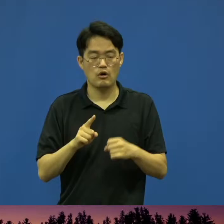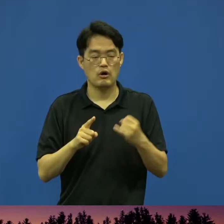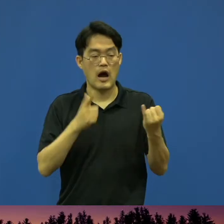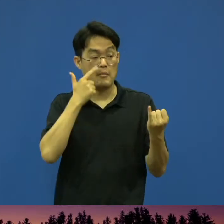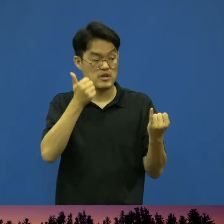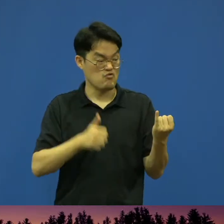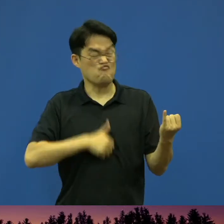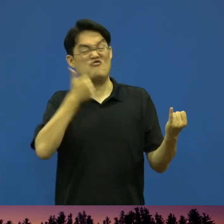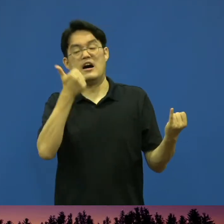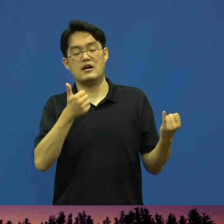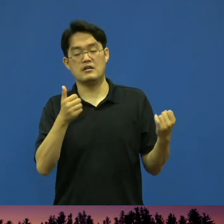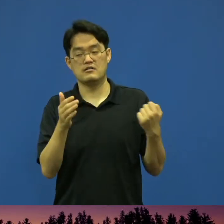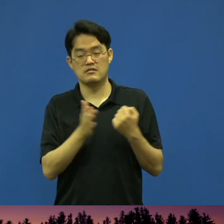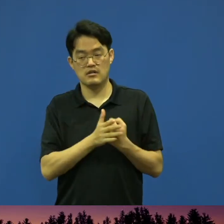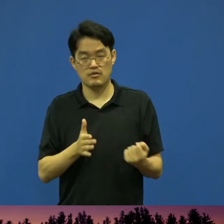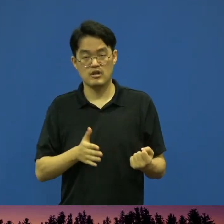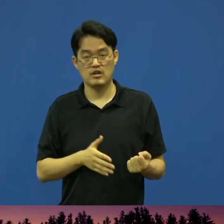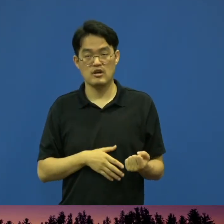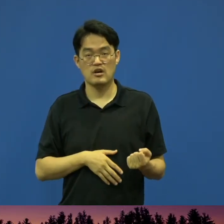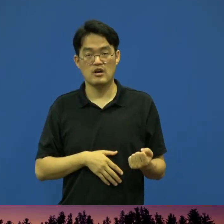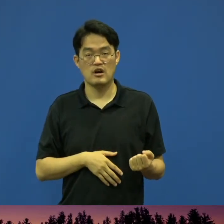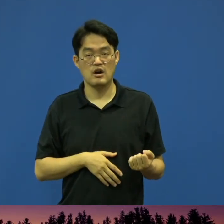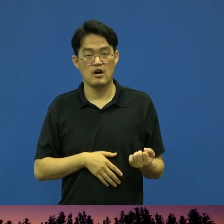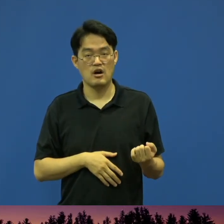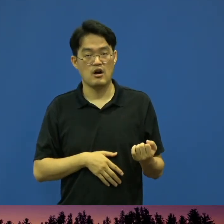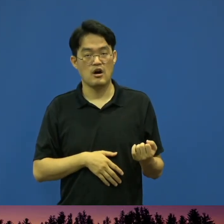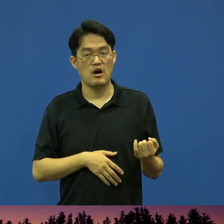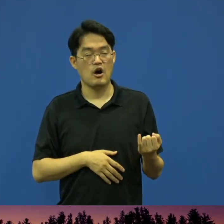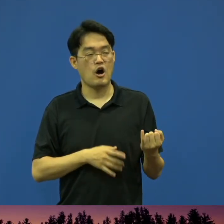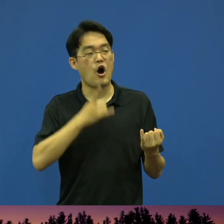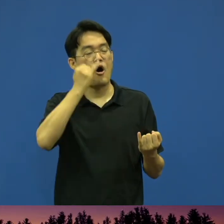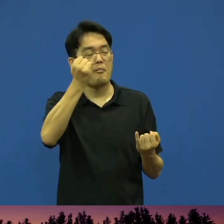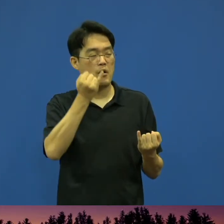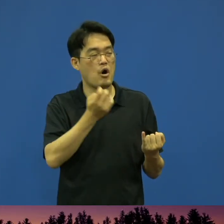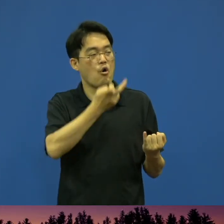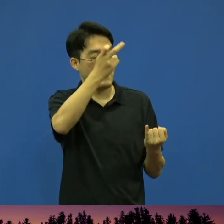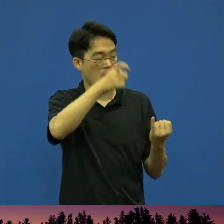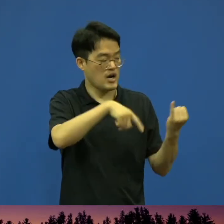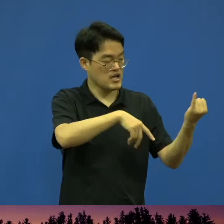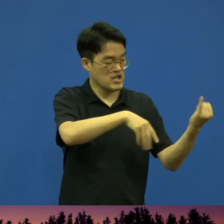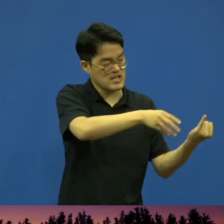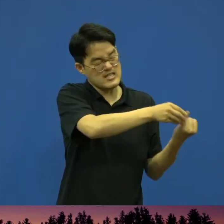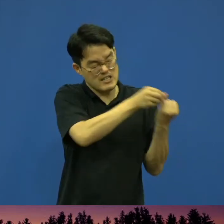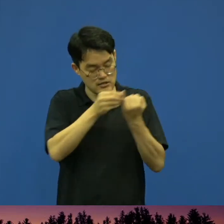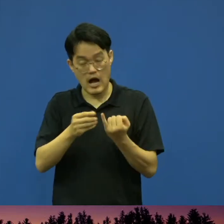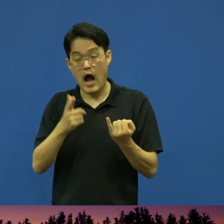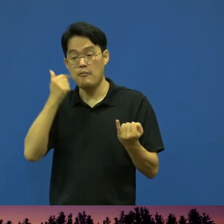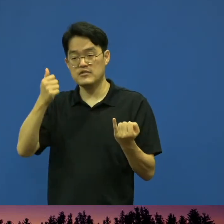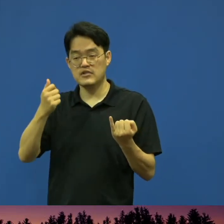아버지가 어머니와 오빠가 수련장에서 데리고 가서 아버지가 그 자매의 머리를 자른 적이 있었습니다.